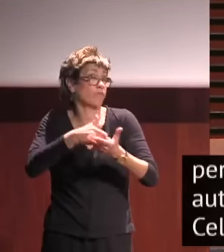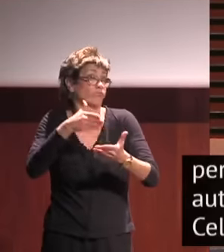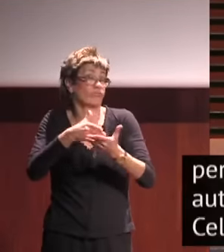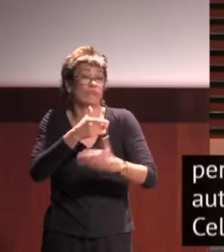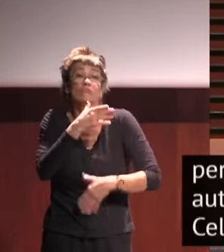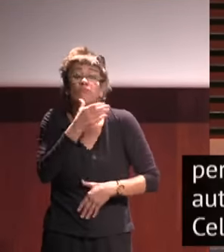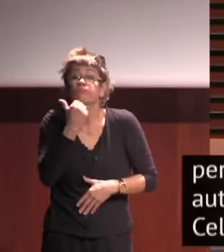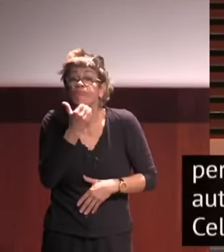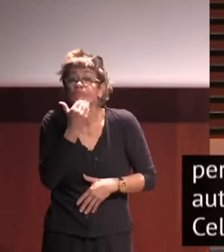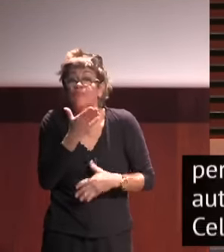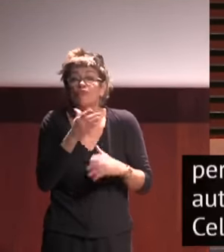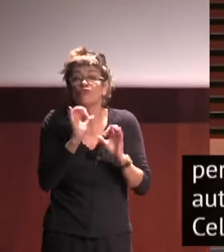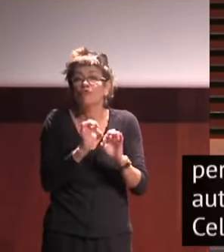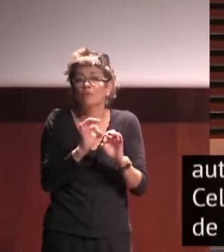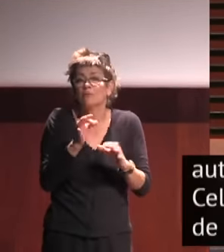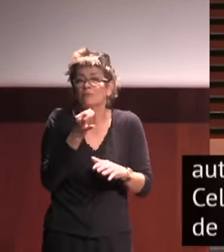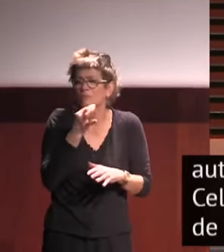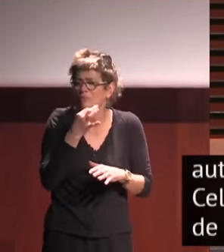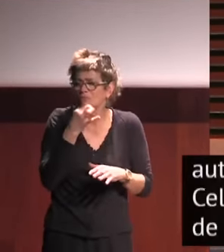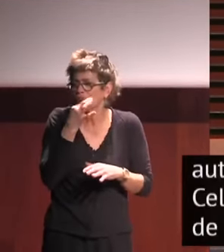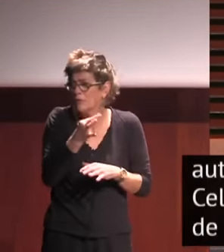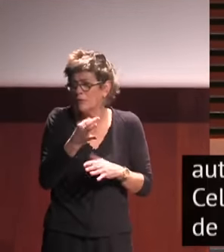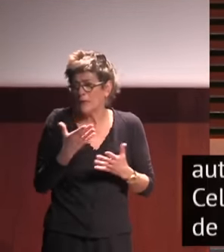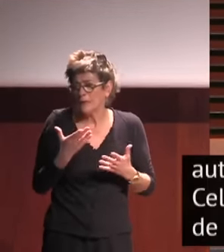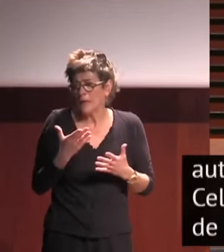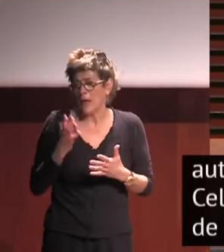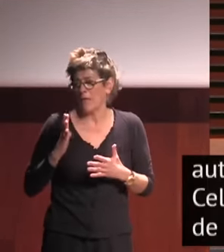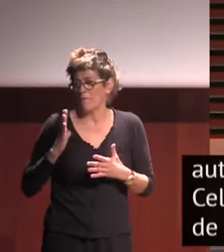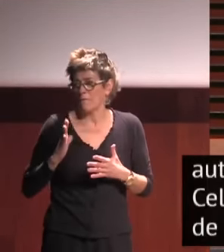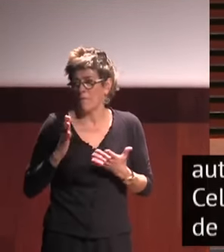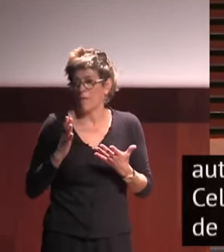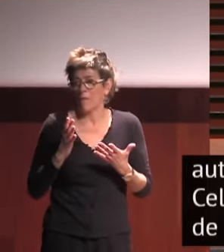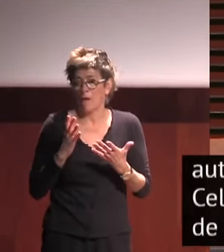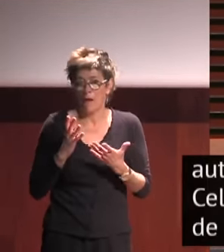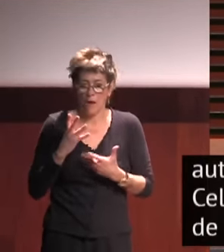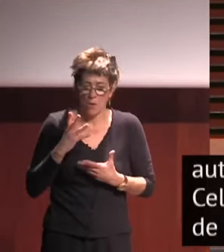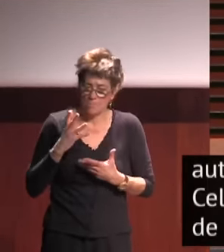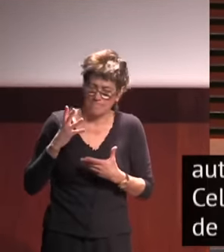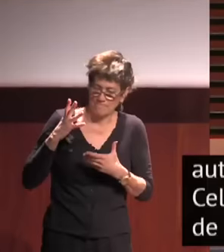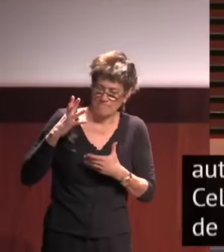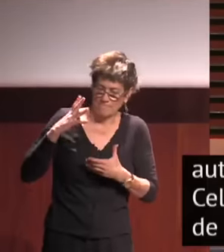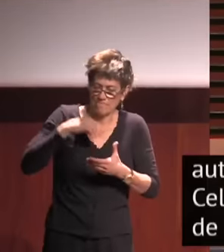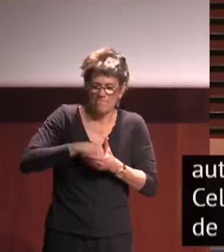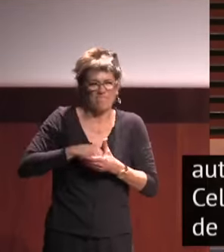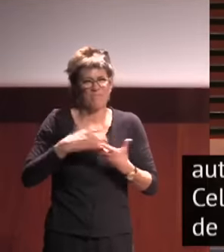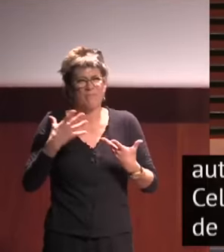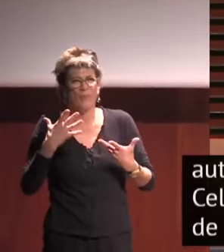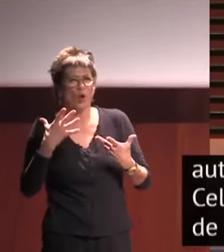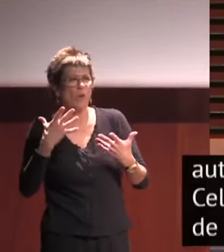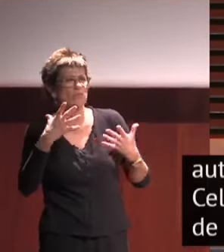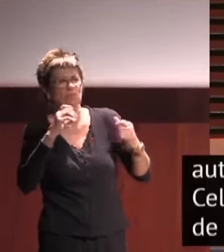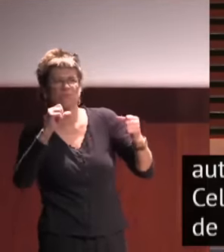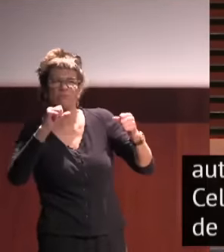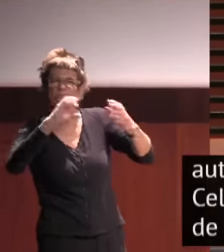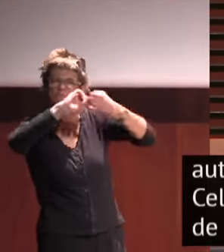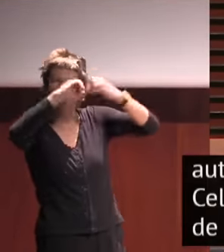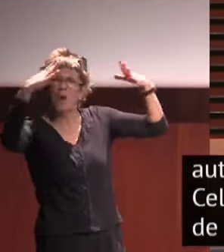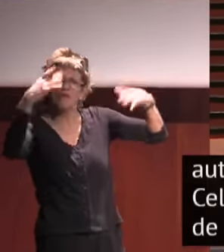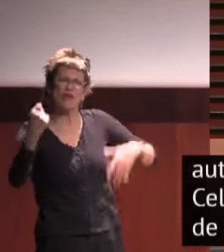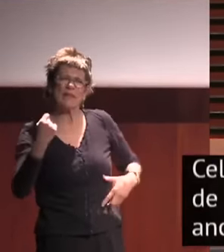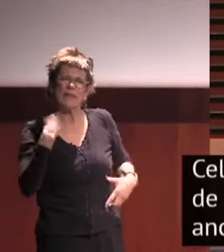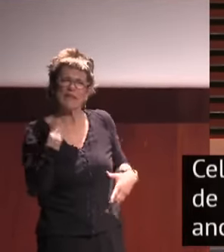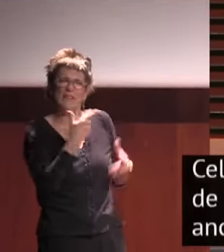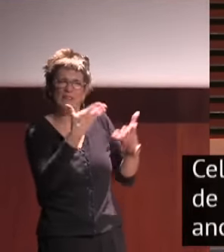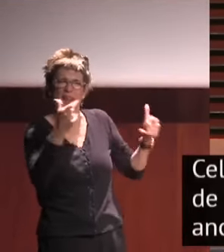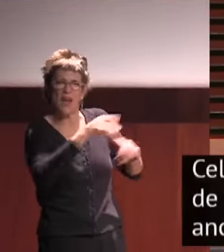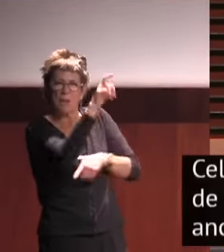principes, comme je l'ai nommé quelque part ailleurs. Elle est ancrée dans une vision déficitaire de la vie des personnes sourdes, a fini par